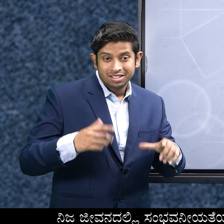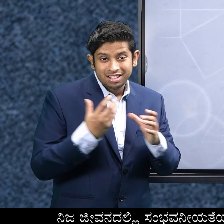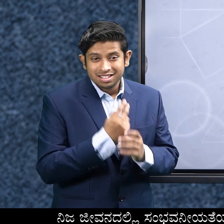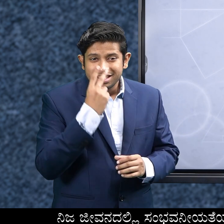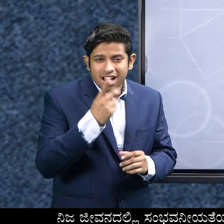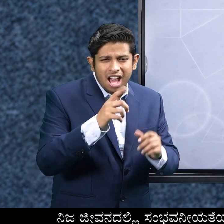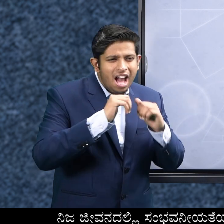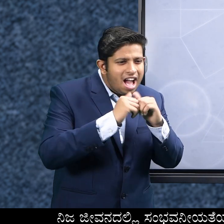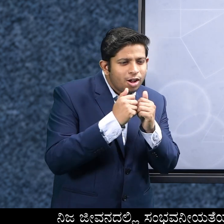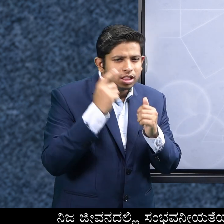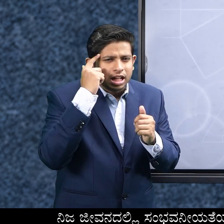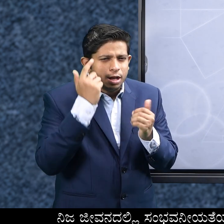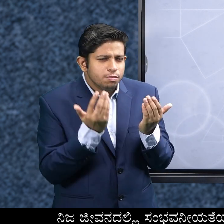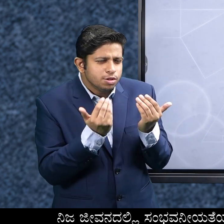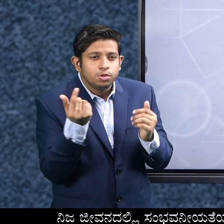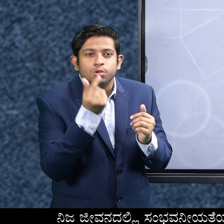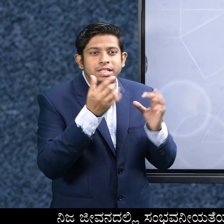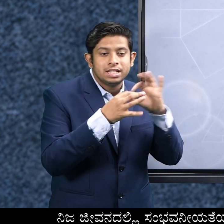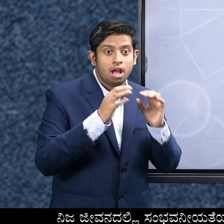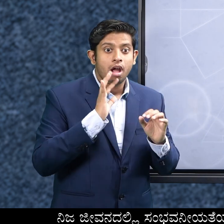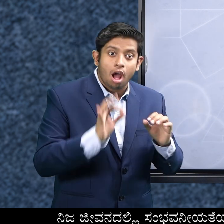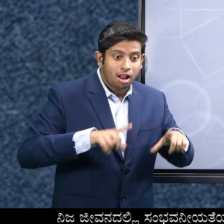ನಿಜ ಜೀವನದಲ್ಲಿ ಸಂಭವನೀಯತೆಯನ್ನ ಹೇಗೆ ಬಳಸಲಾಗುತ್ತೆ ಎಂದು ನೋಡೋಣ.